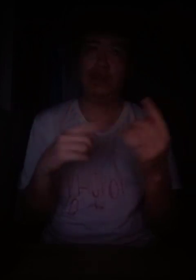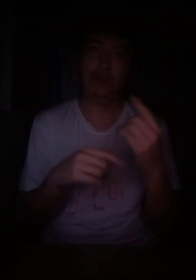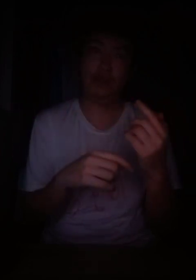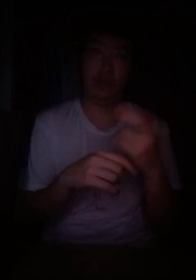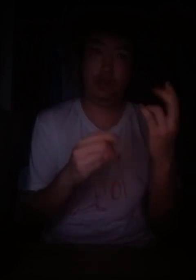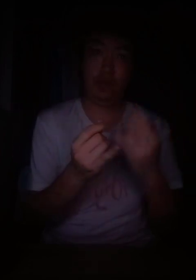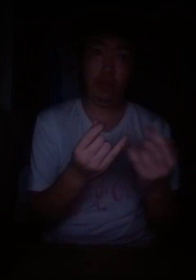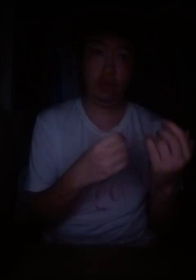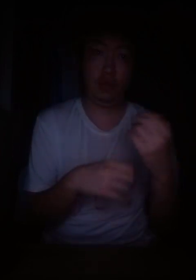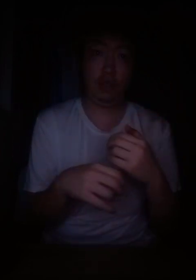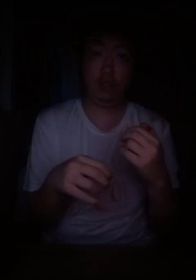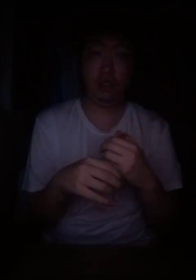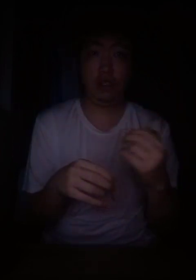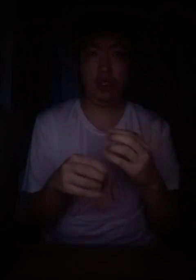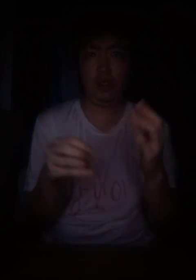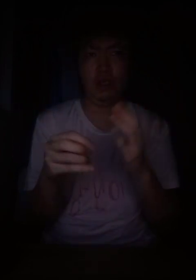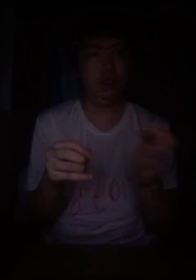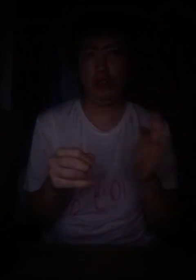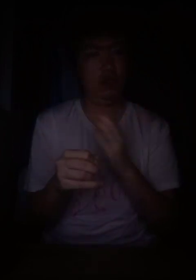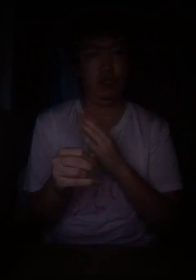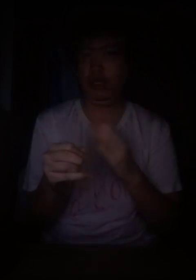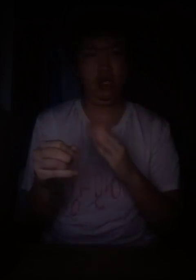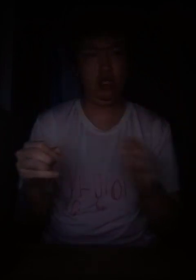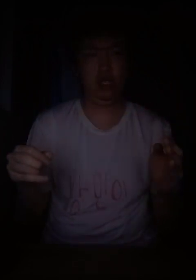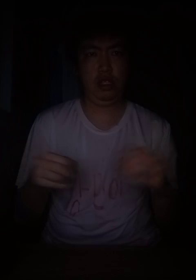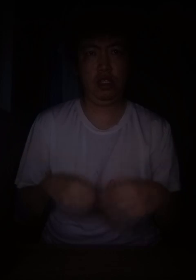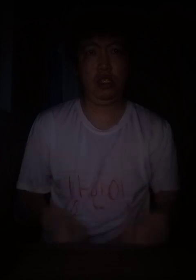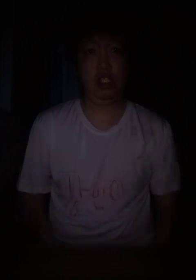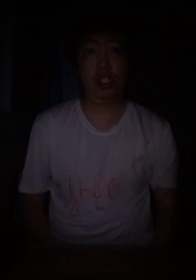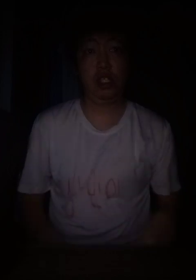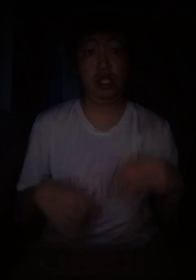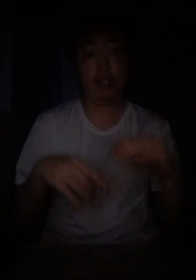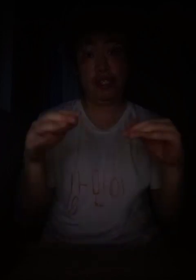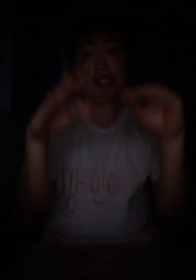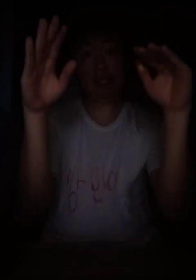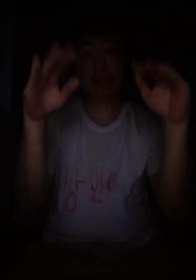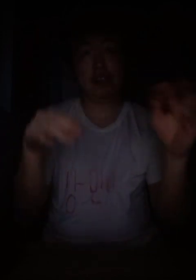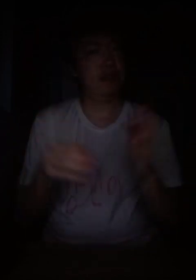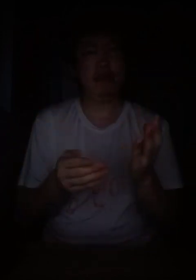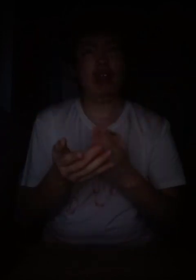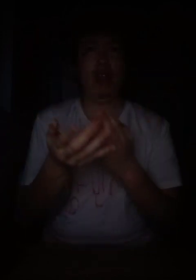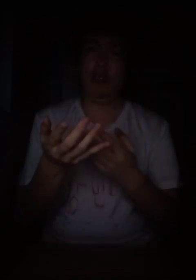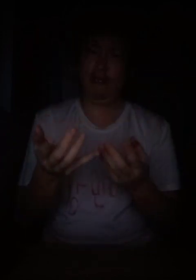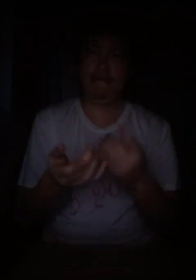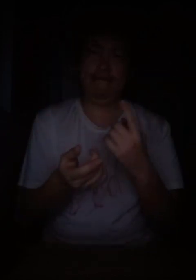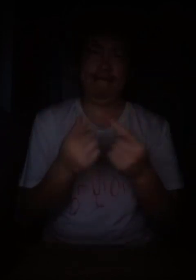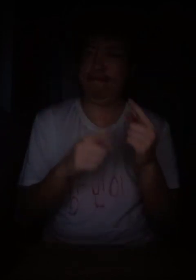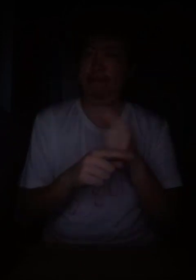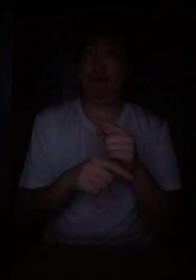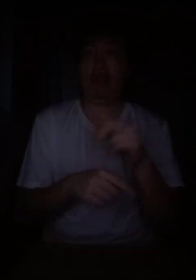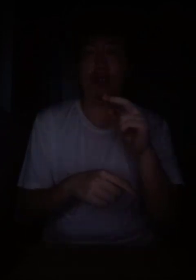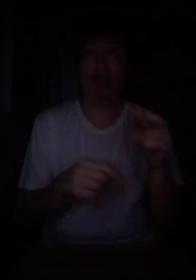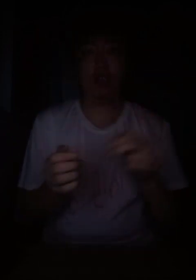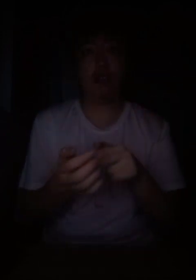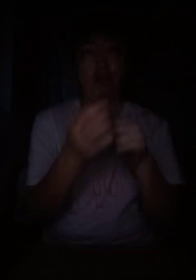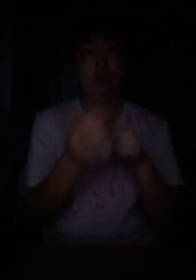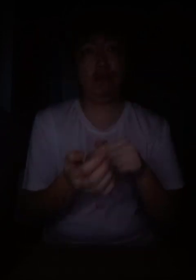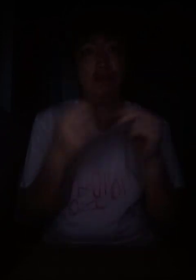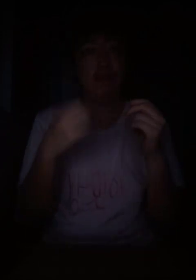신고했지만 구조대는 진입하지 못했습니다. 순식간에 물이 차 손 쓸 수 없었습니다. 3시간 뒤 승강기 안에서 50대